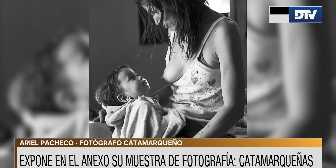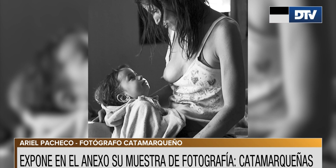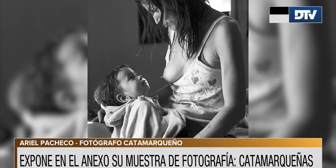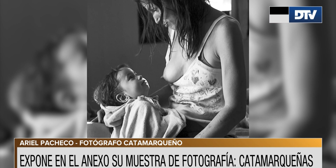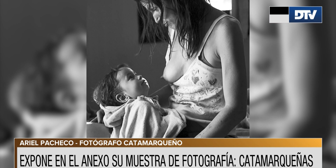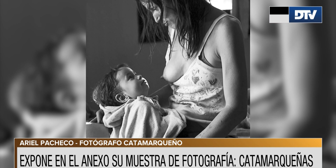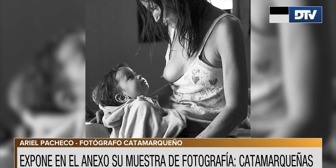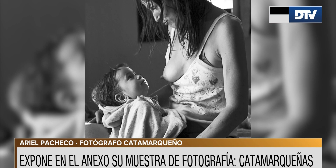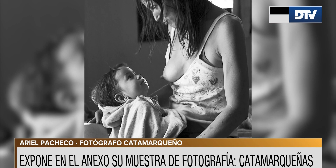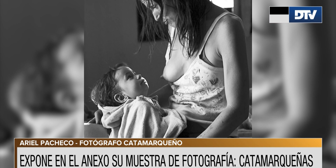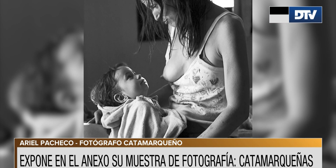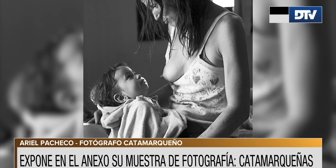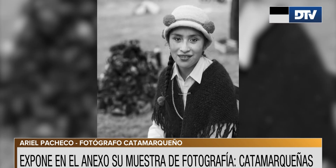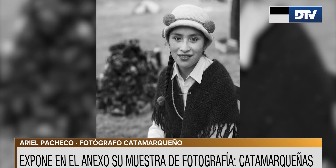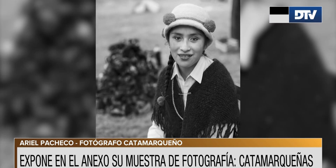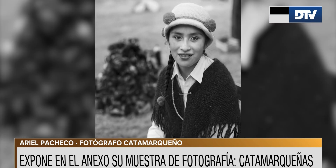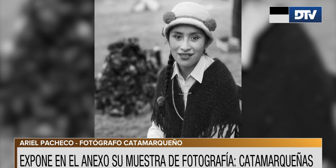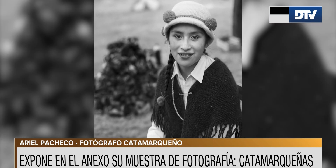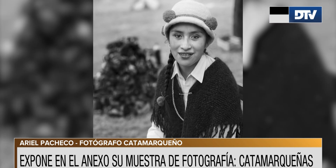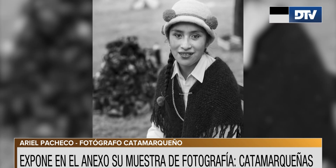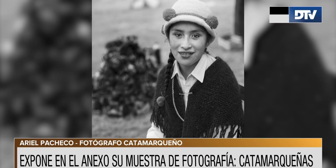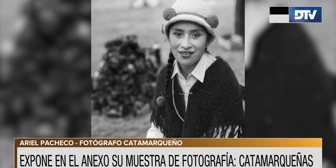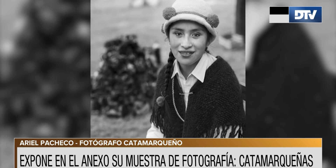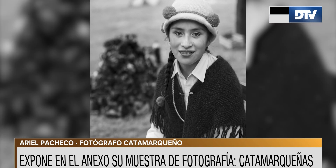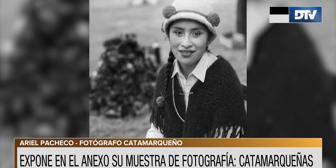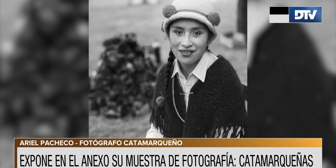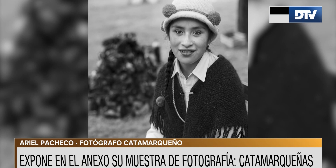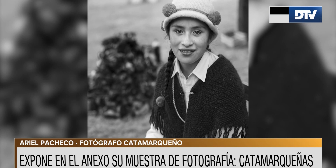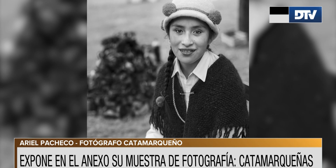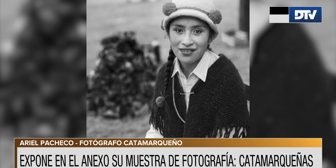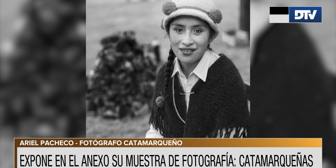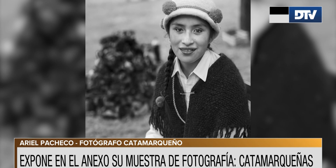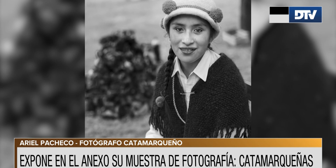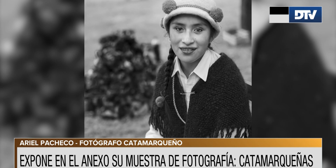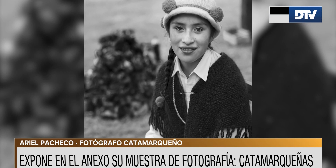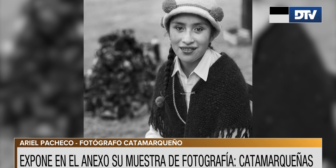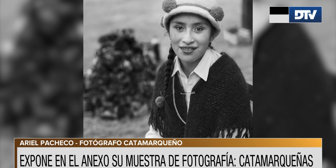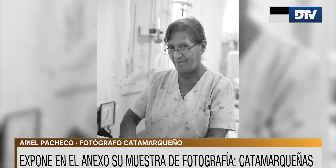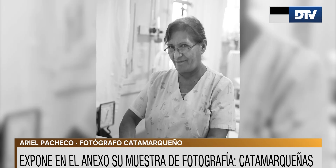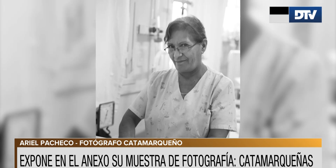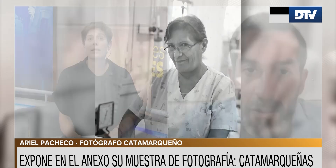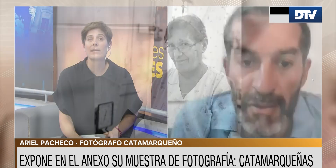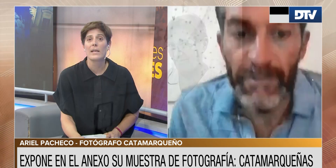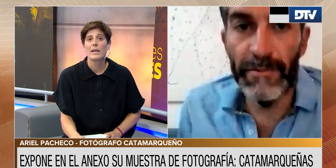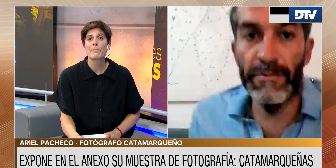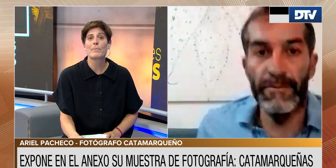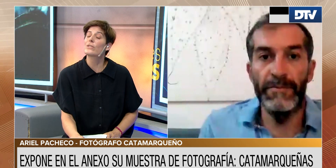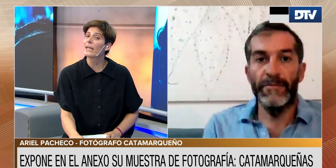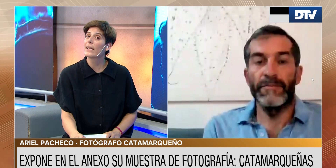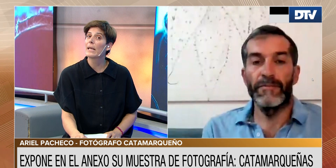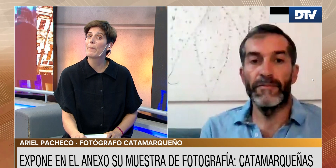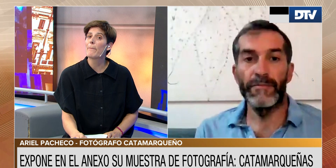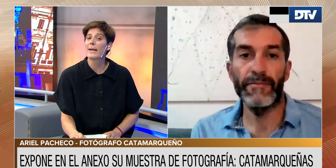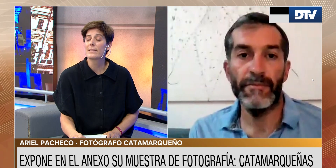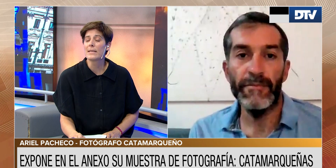de acercarnos aquí a plena ciudad de Buenos Aires, en el Congreso de la Nación, y compartir con todas las